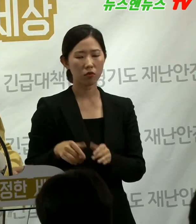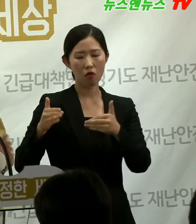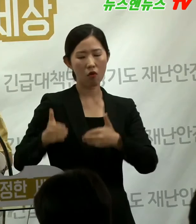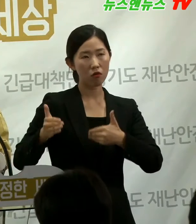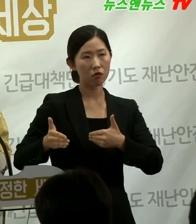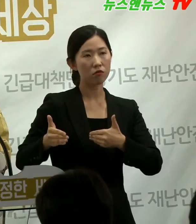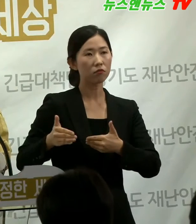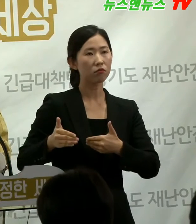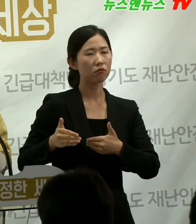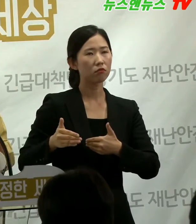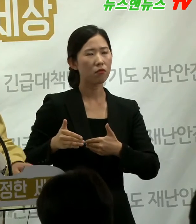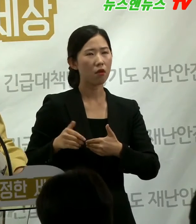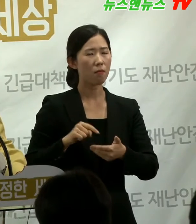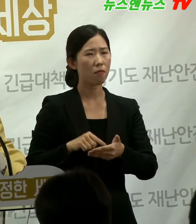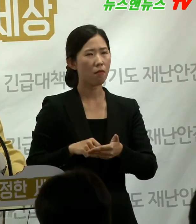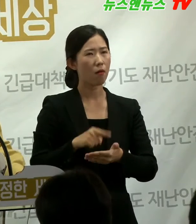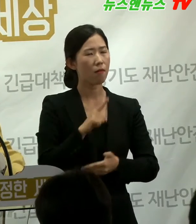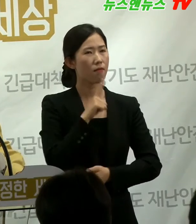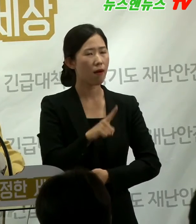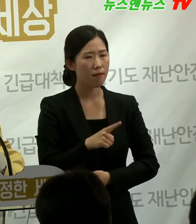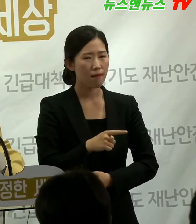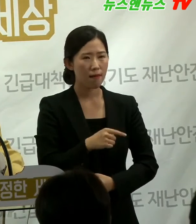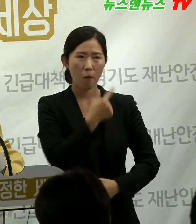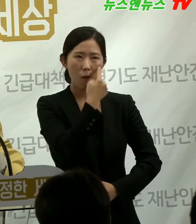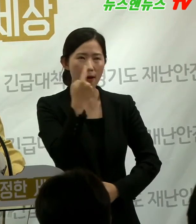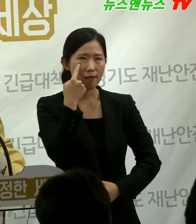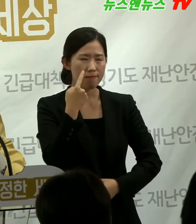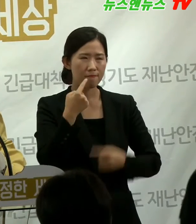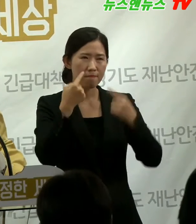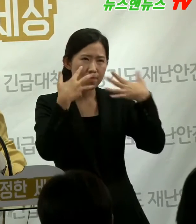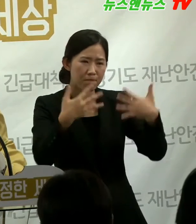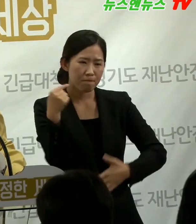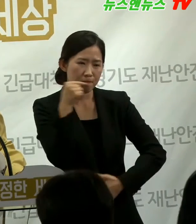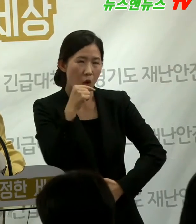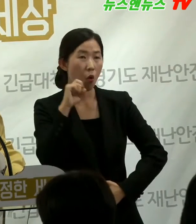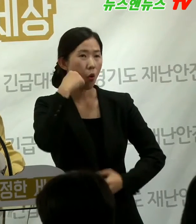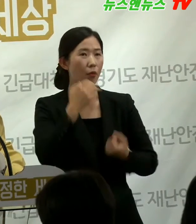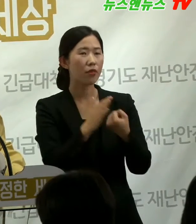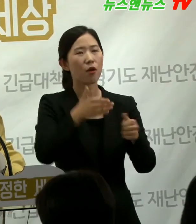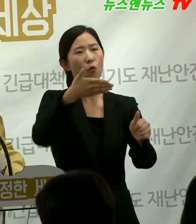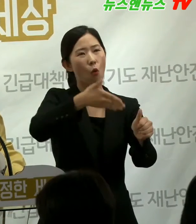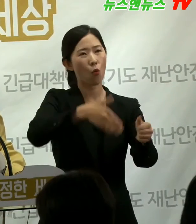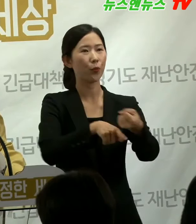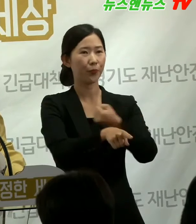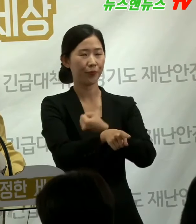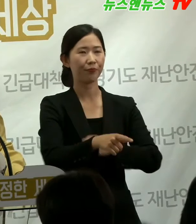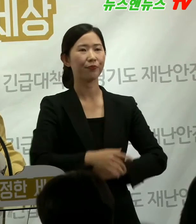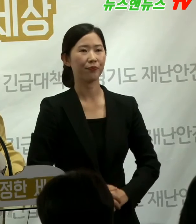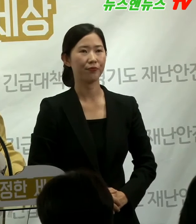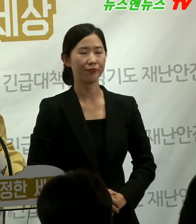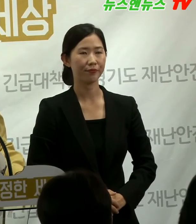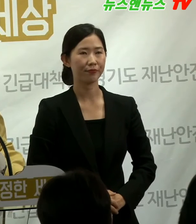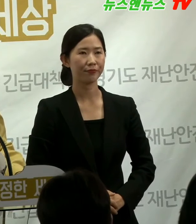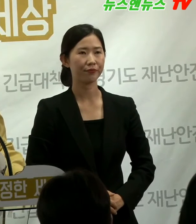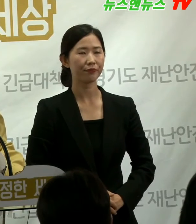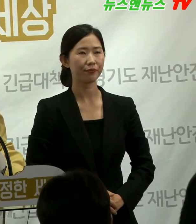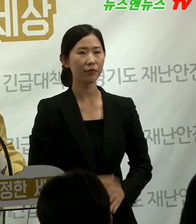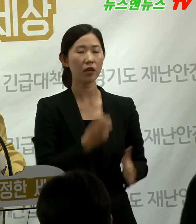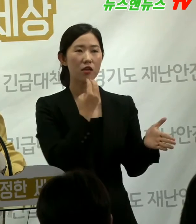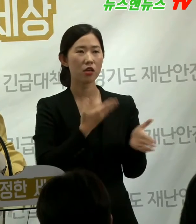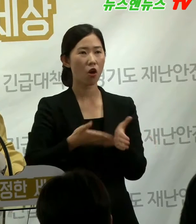때문에 일종의 권고조항으로 넣은 것입니다. 네, 다음은 경기일보. 네,